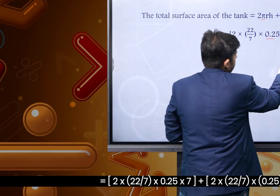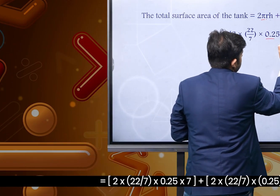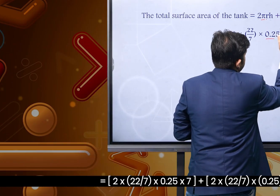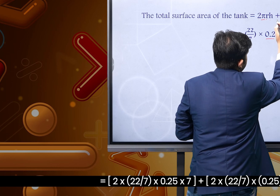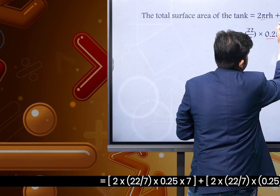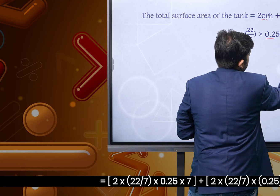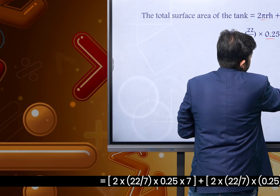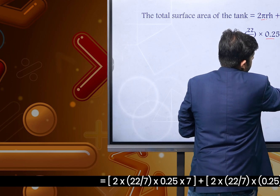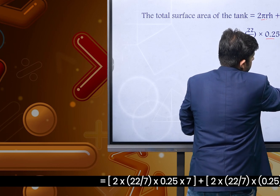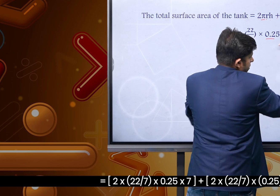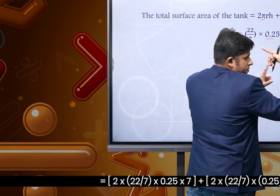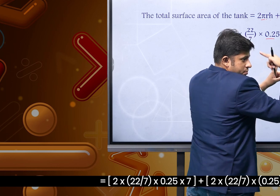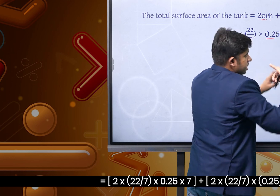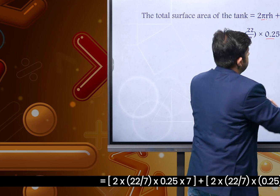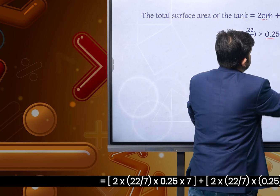0.225 चा वर्ग